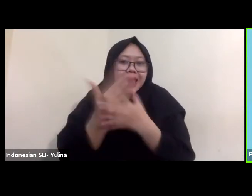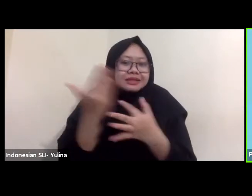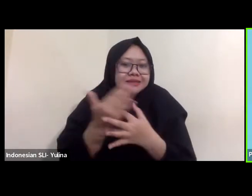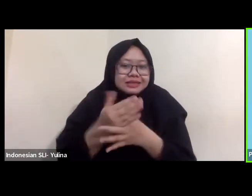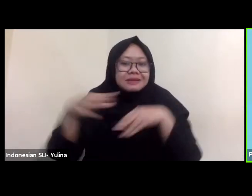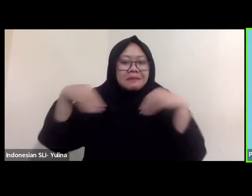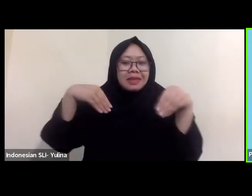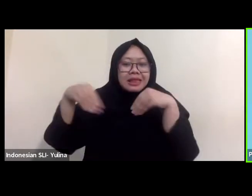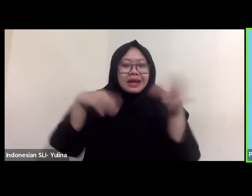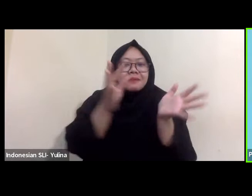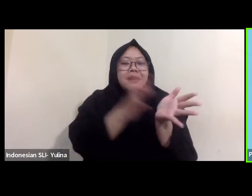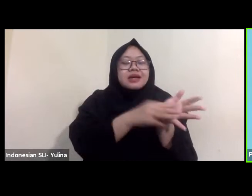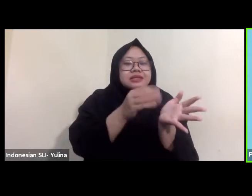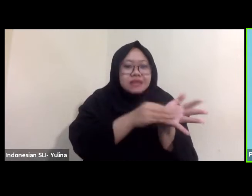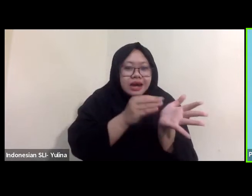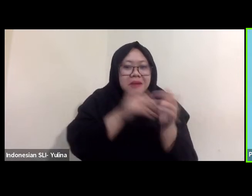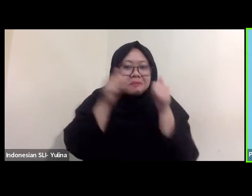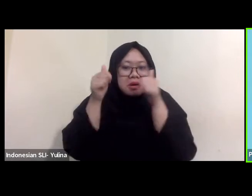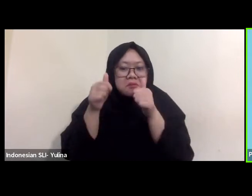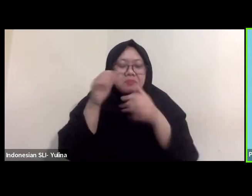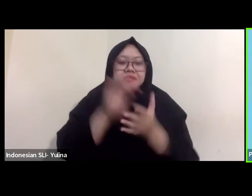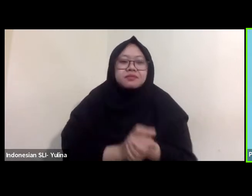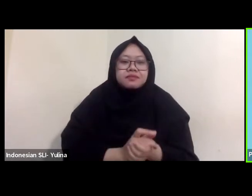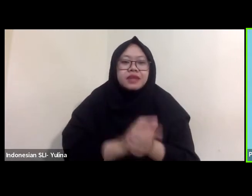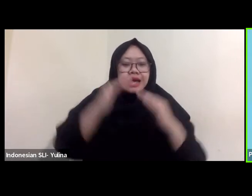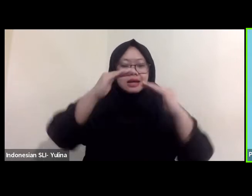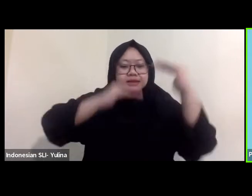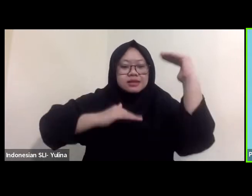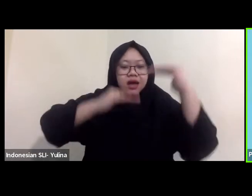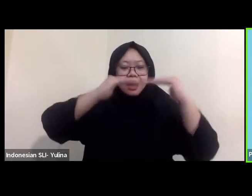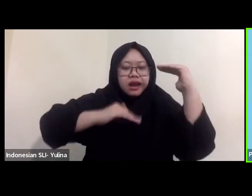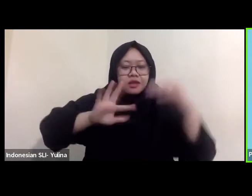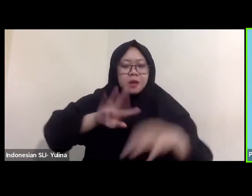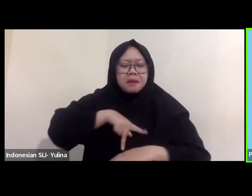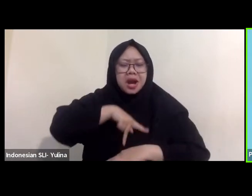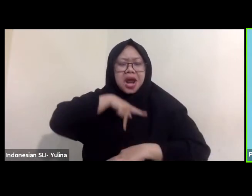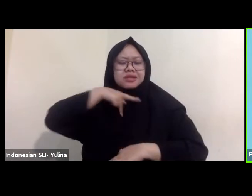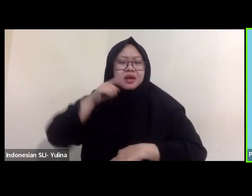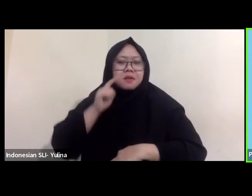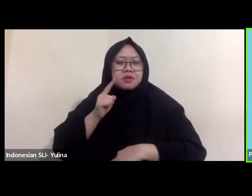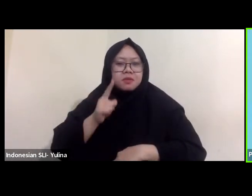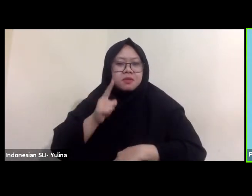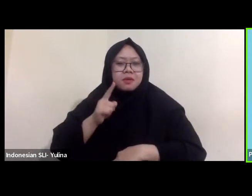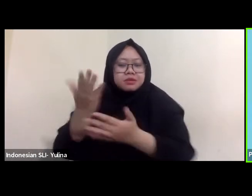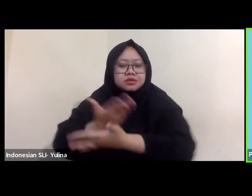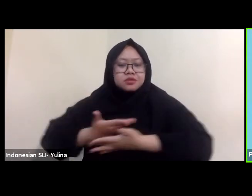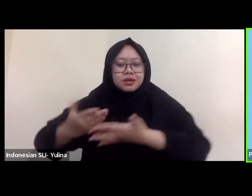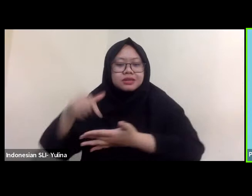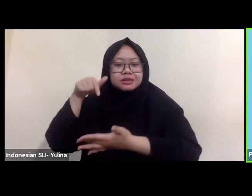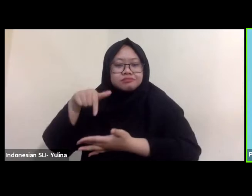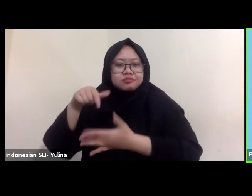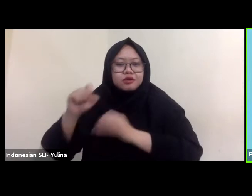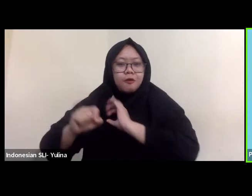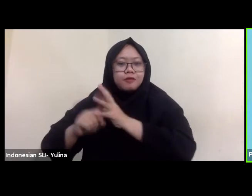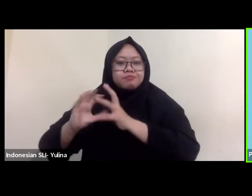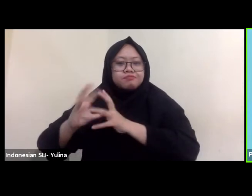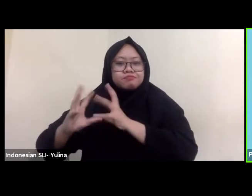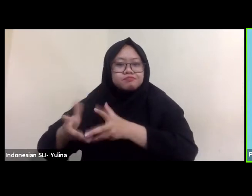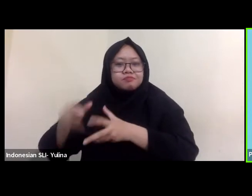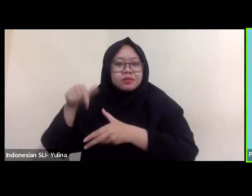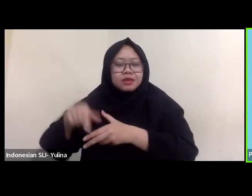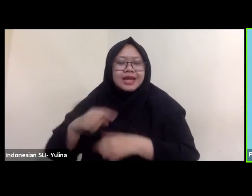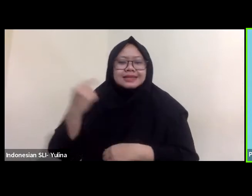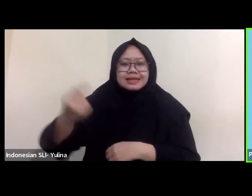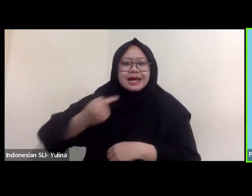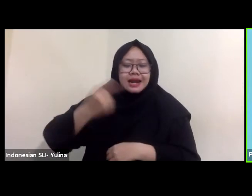dan berkualitas. Kesenjangan semakin terasa karena dalam situasi krisis, seringkali anak perempuanlah yang harus mengalah